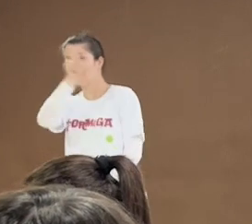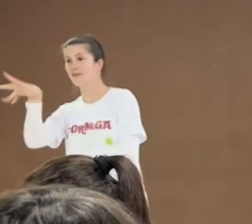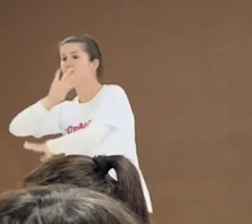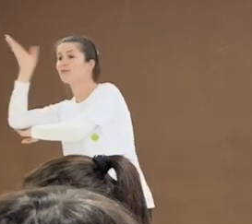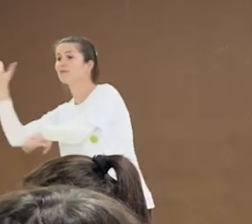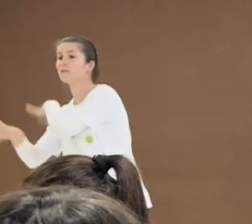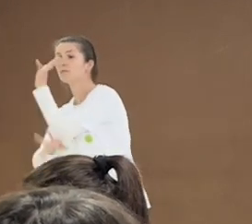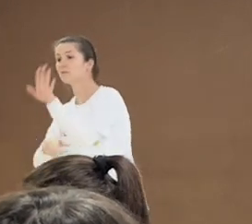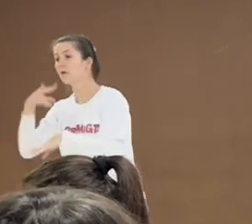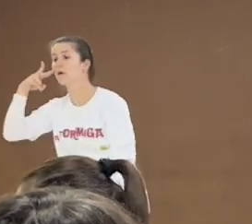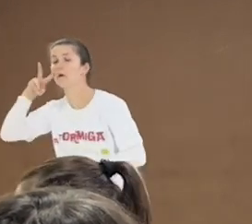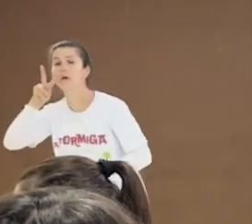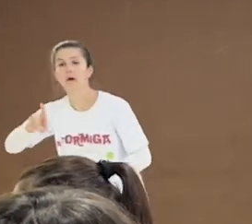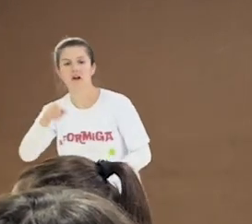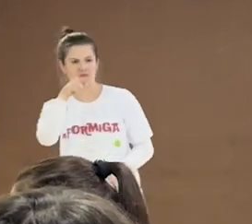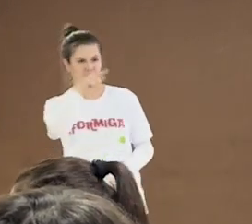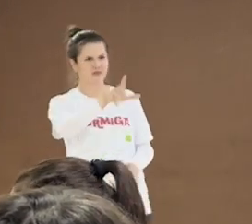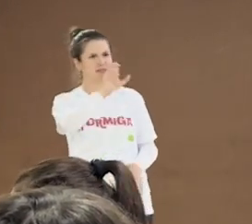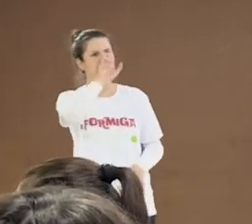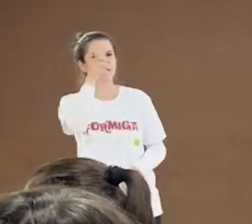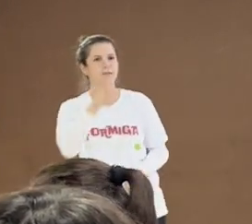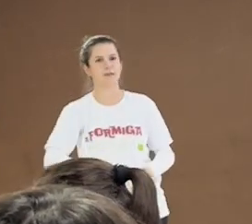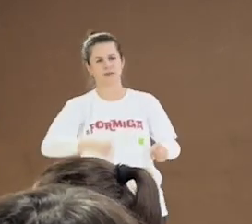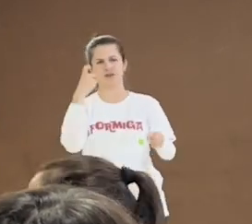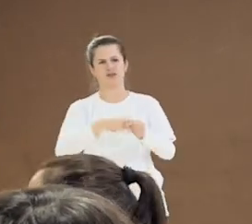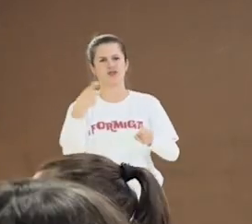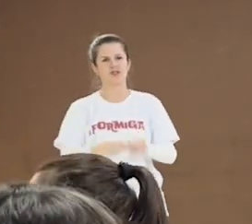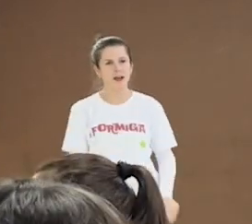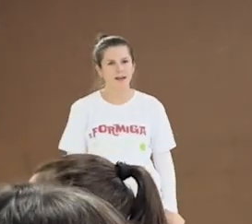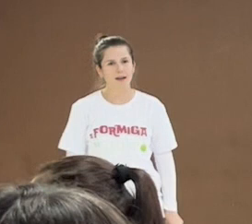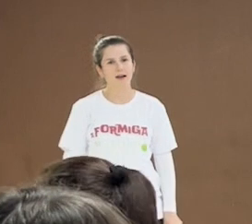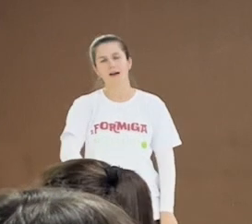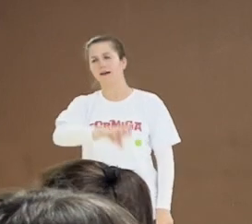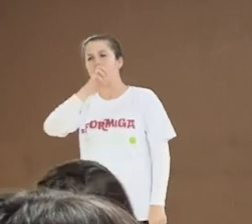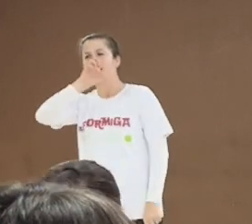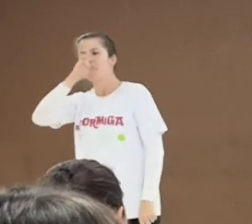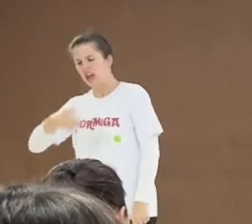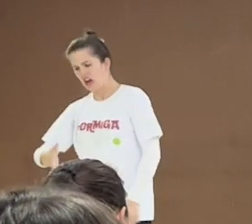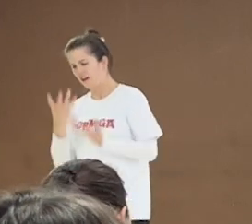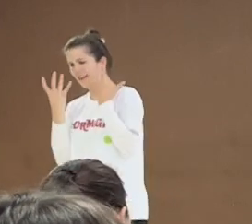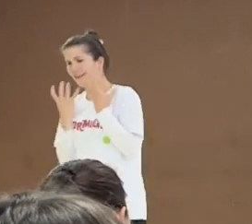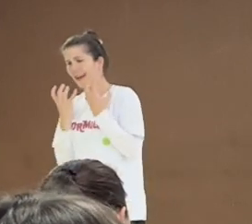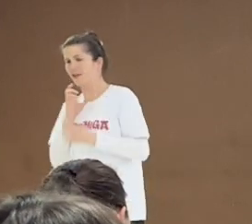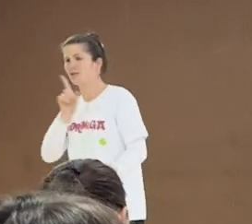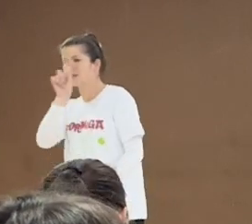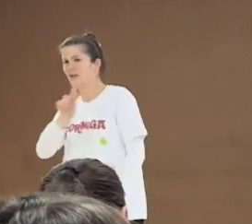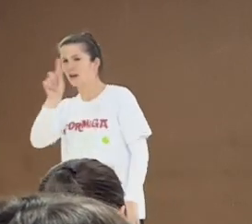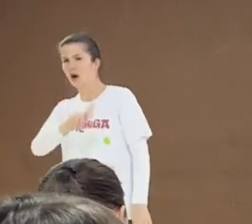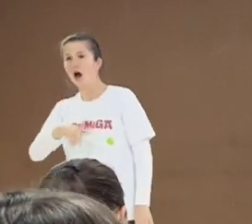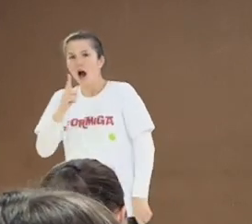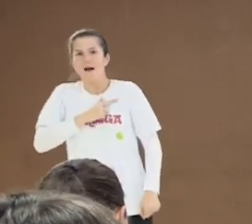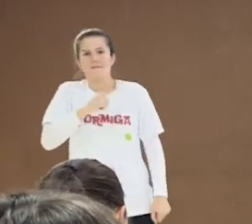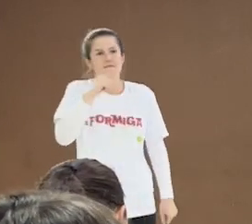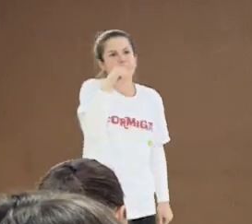floresta. Você também é muito chato. Nossa, uma rainha autoritária e mandona como você, eu prefiro ficar sozinho aqui. Seu